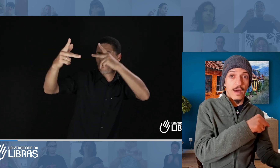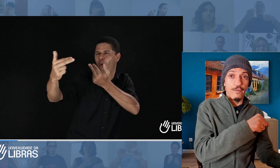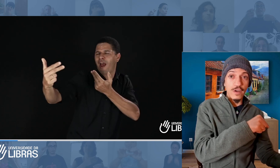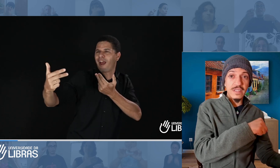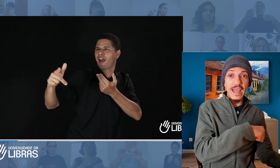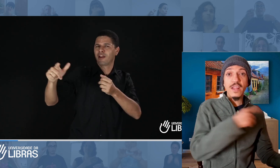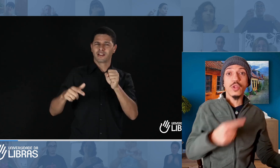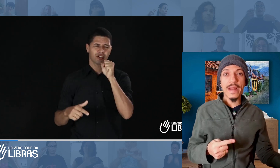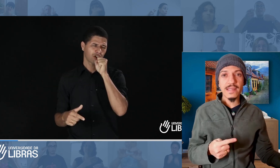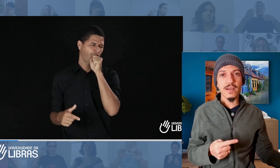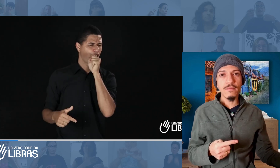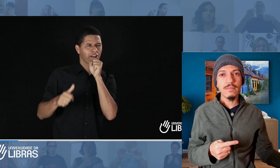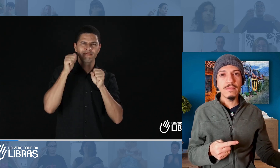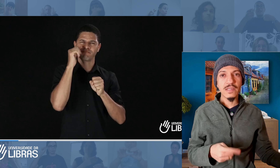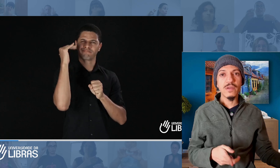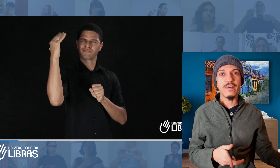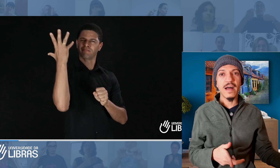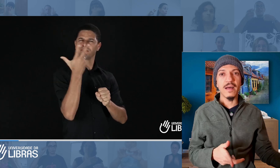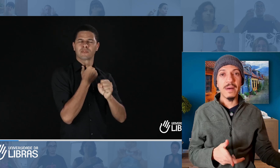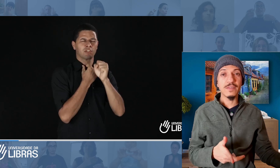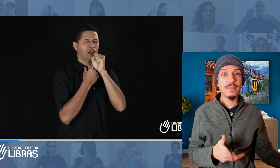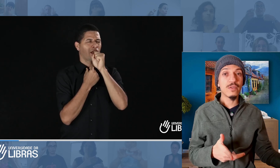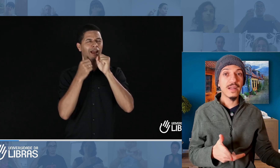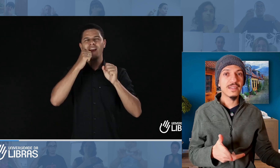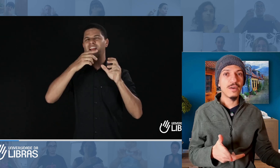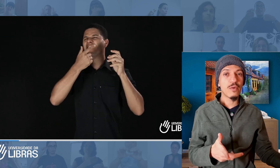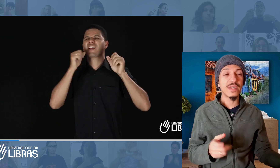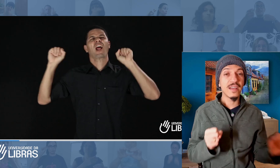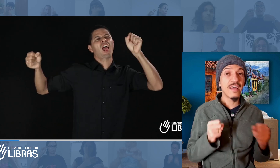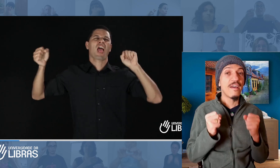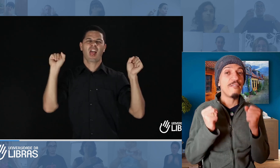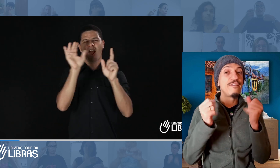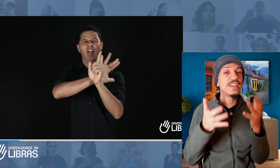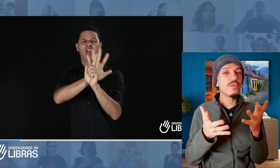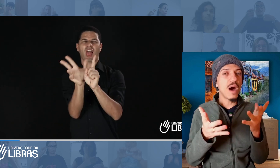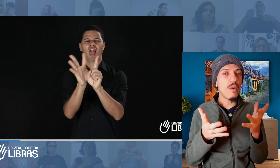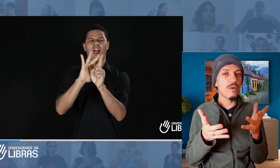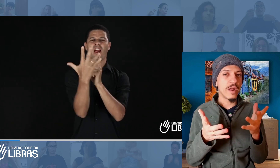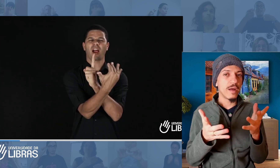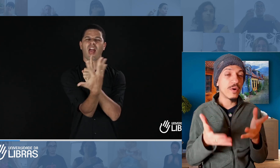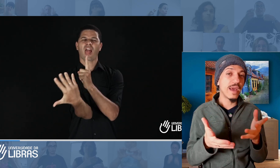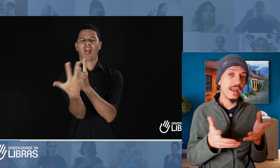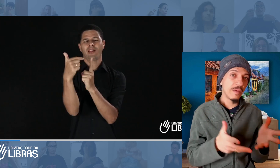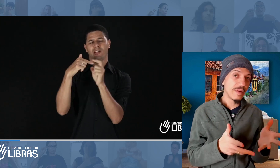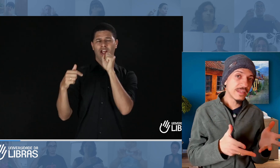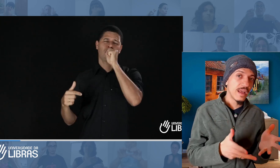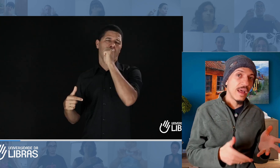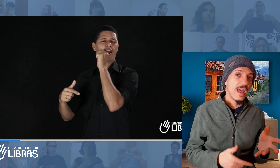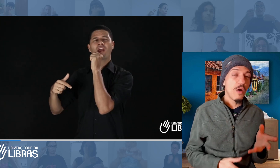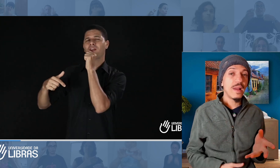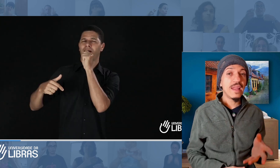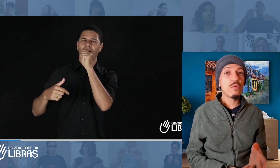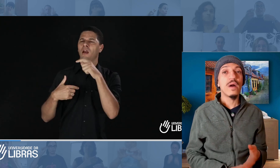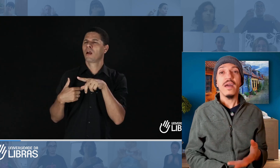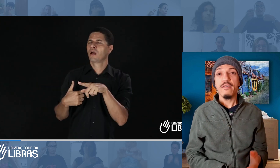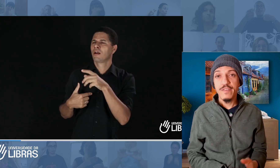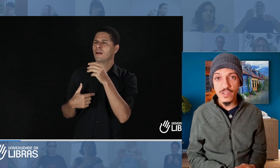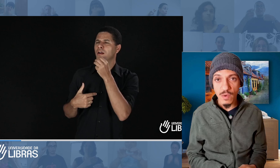fosse a entonação na sua fala, mas uma entonação, uma coisa visual agora, porque a Libras é uma língua visual.